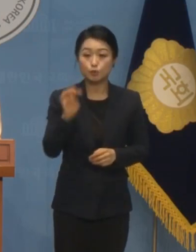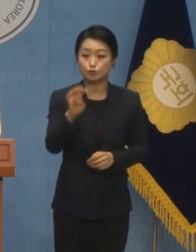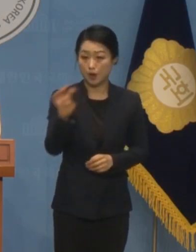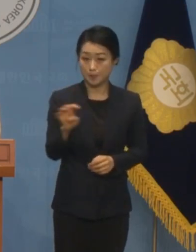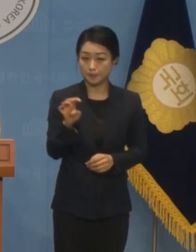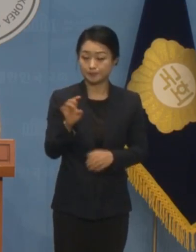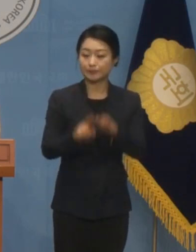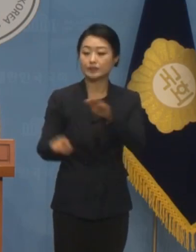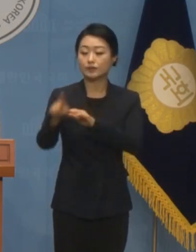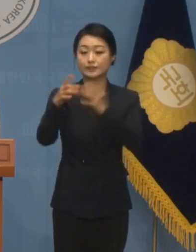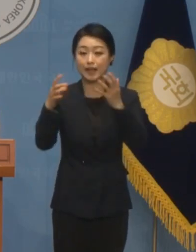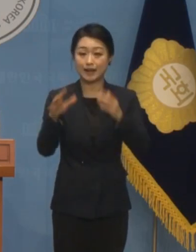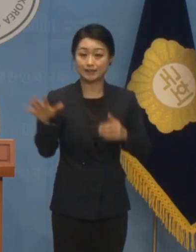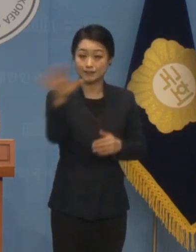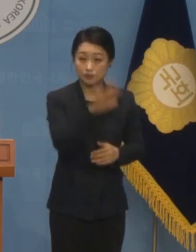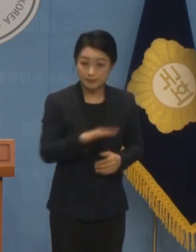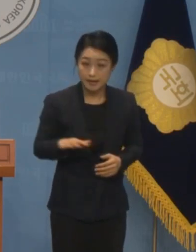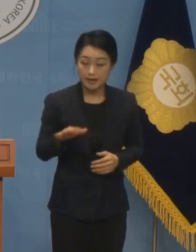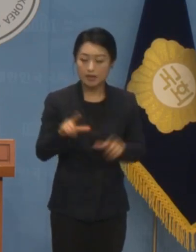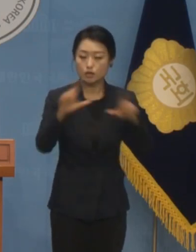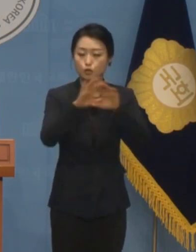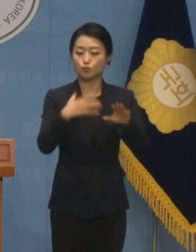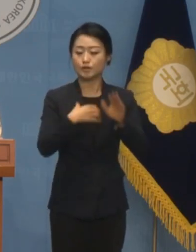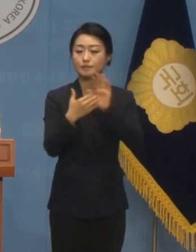등 선진국들은